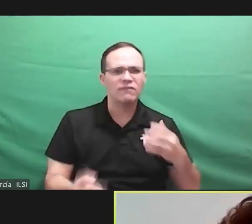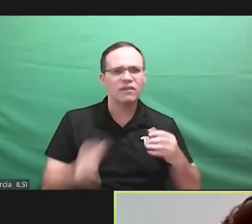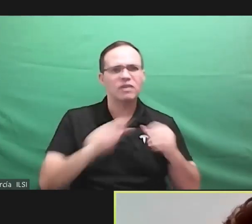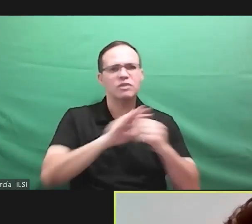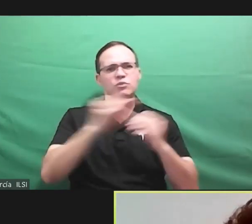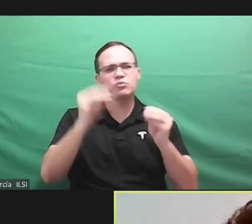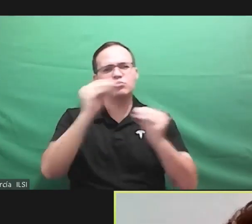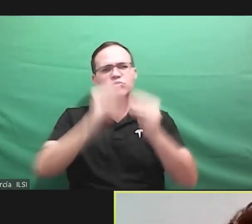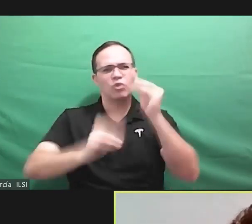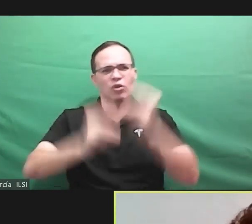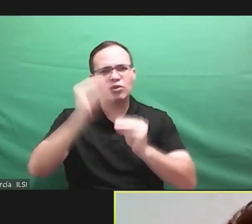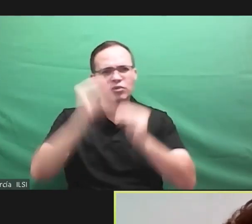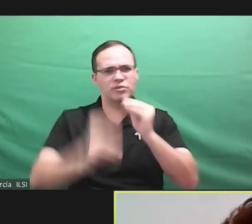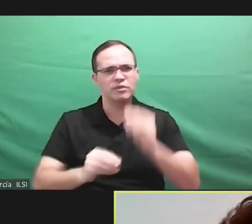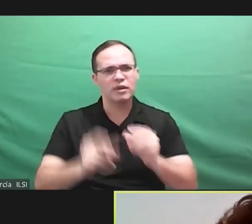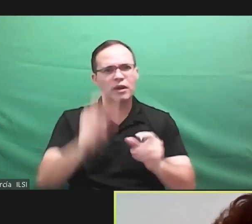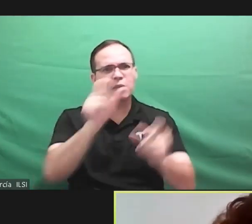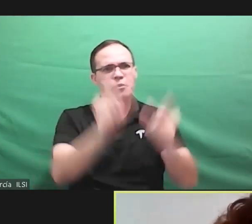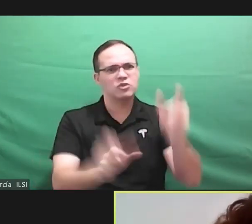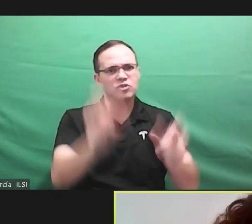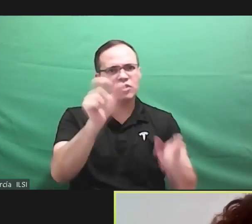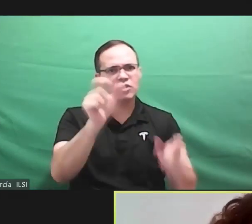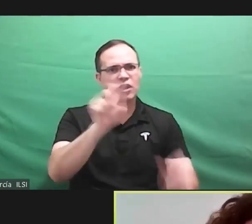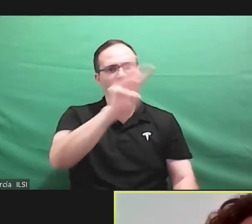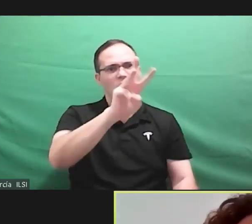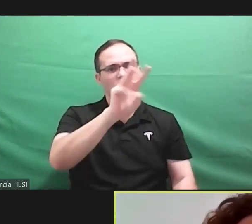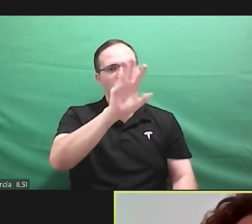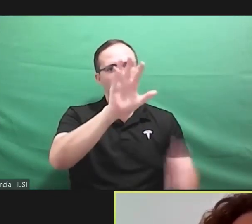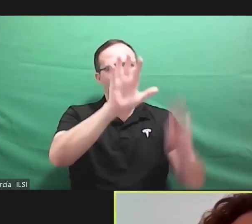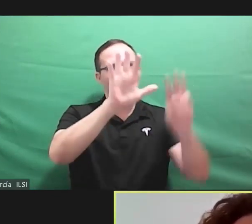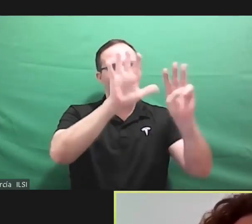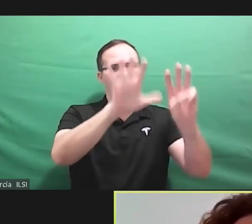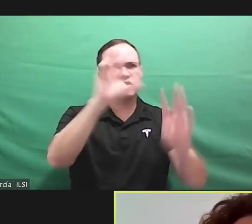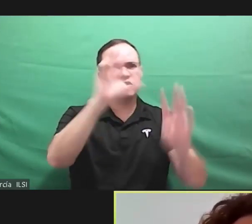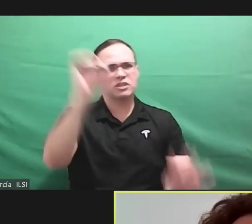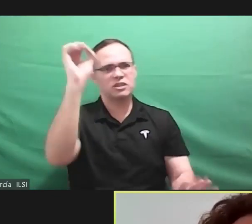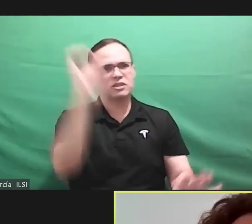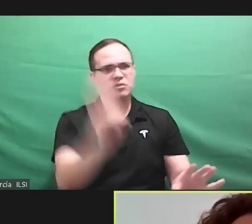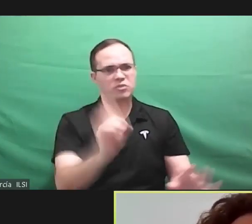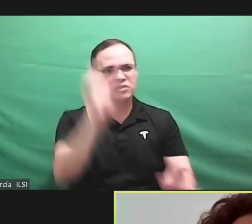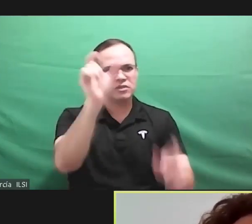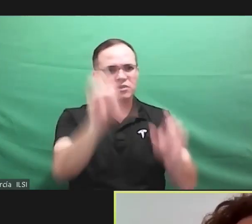personas viven en países de bajos ingresos. Siguiente, por favor.